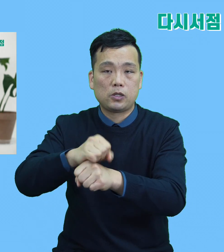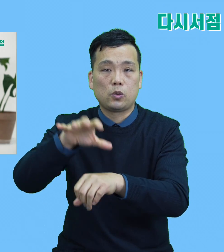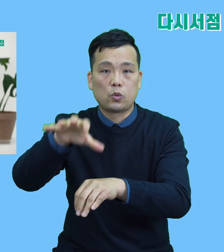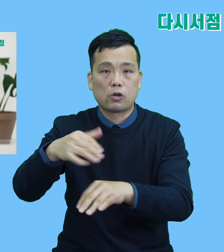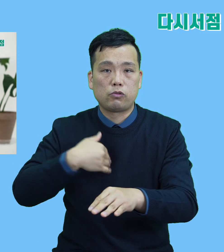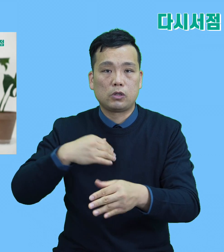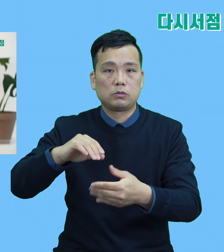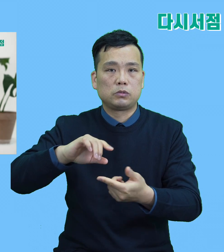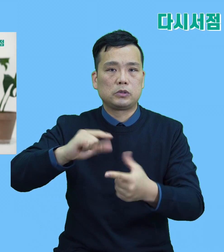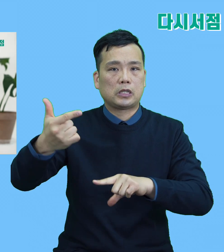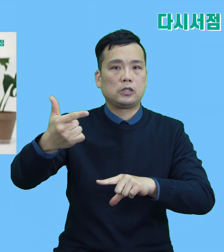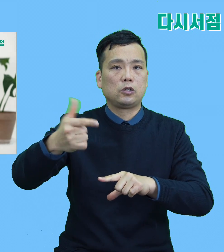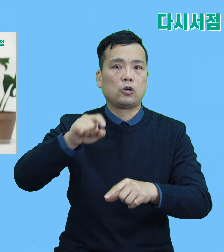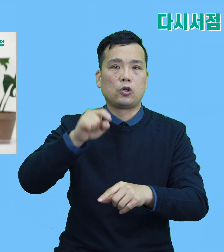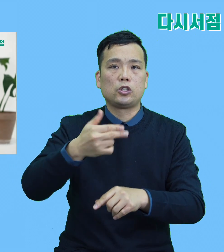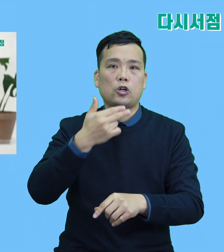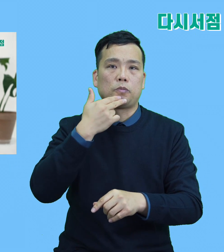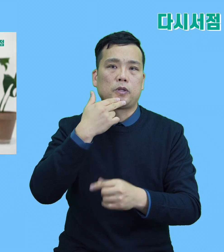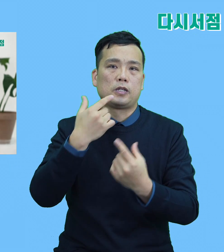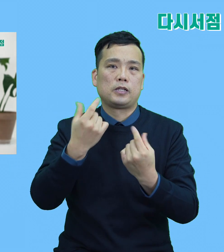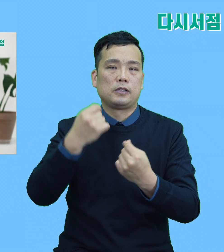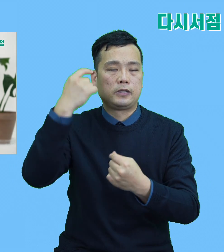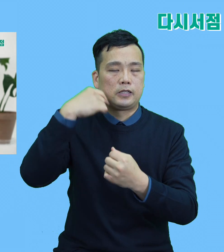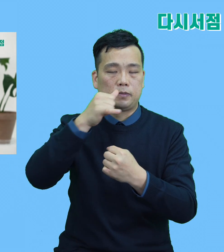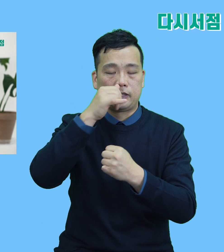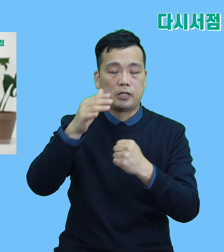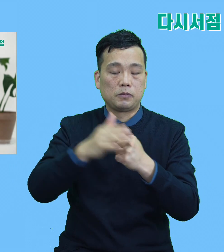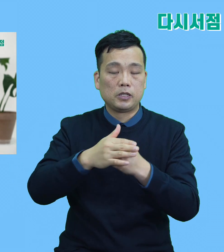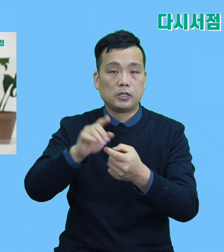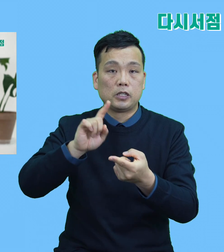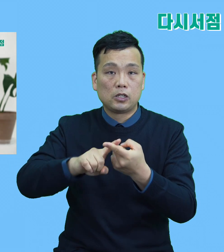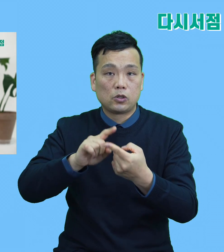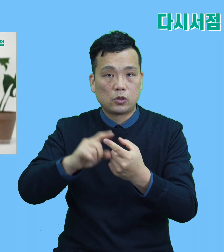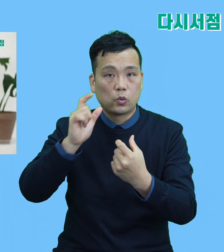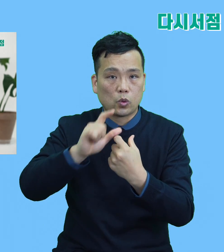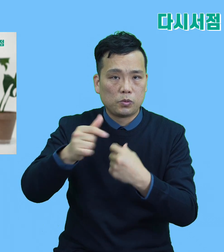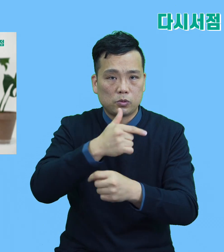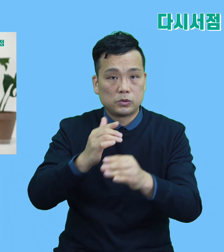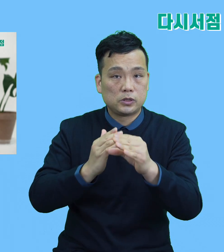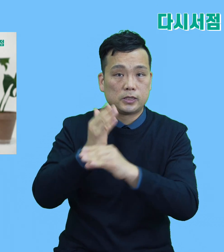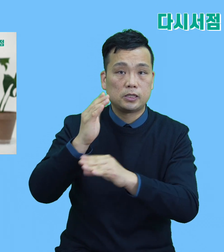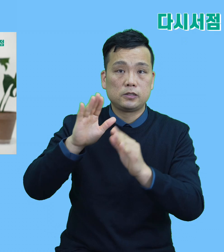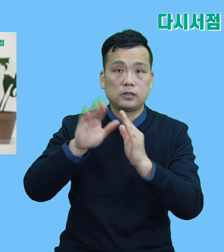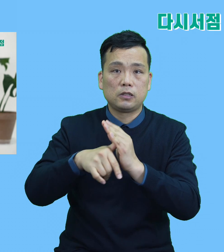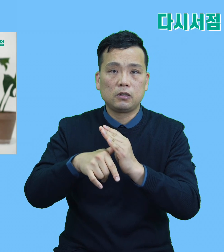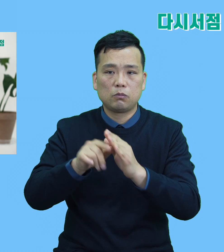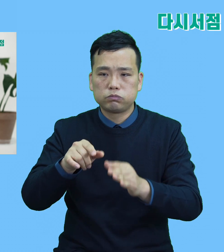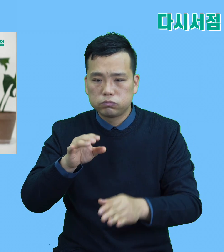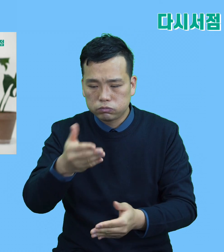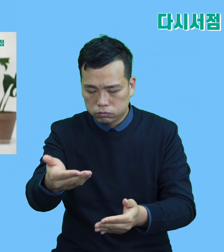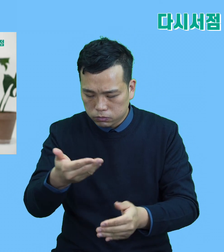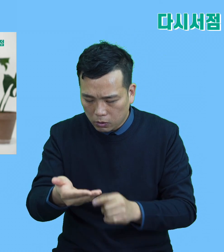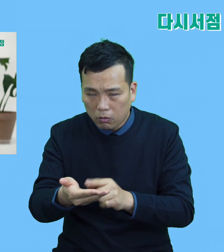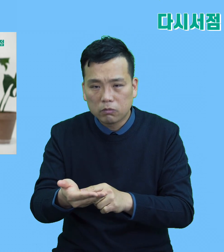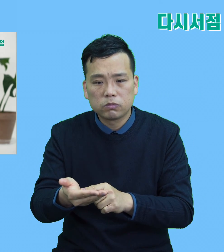적어진다고 생각하기 때문이에요. 근데 그 실험이 너무도 과해져서